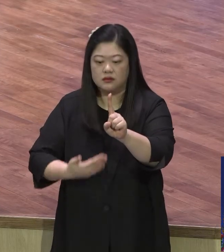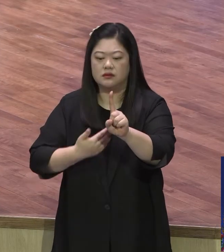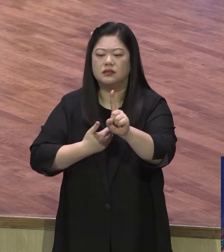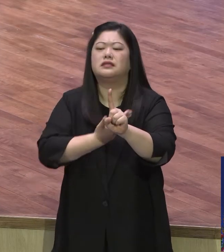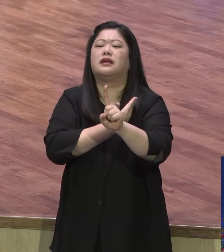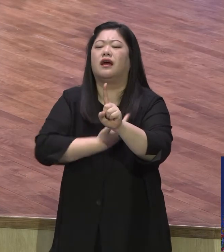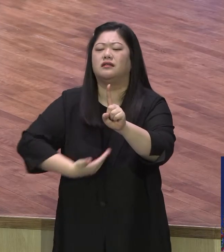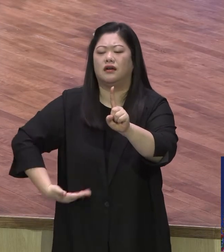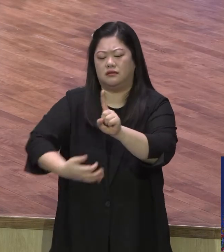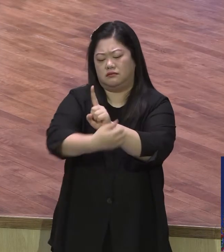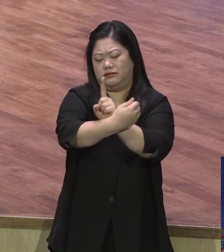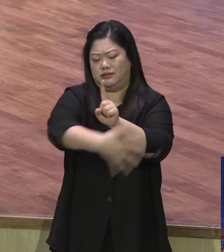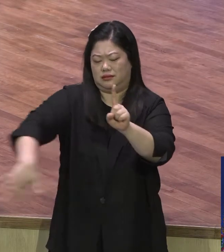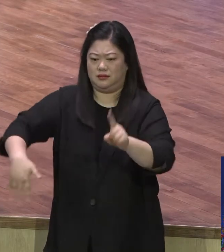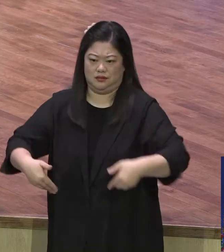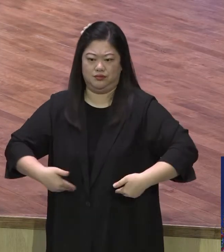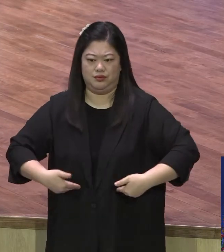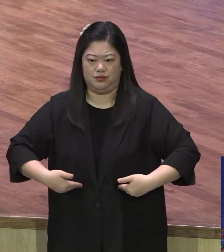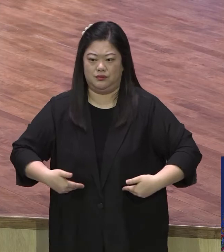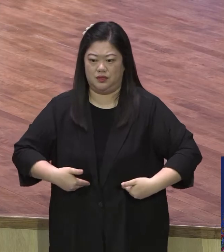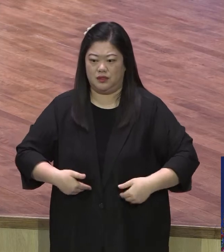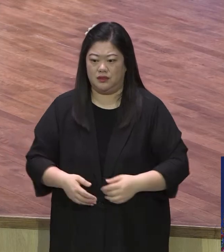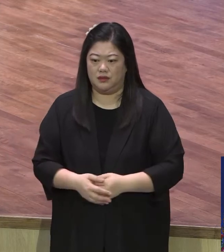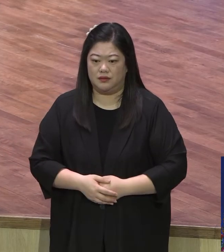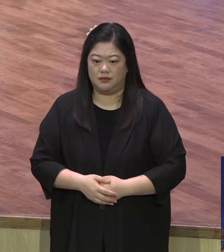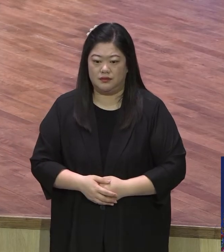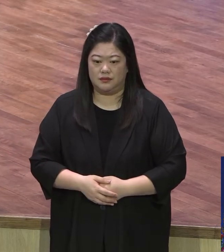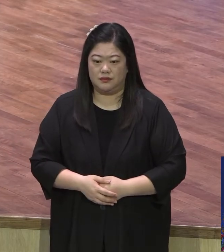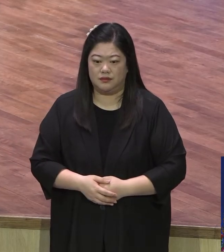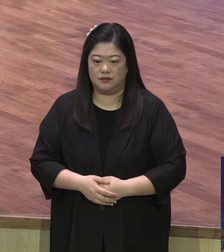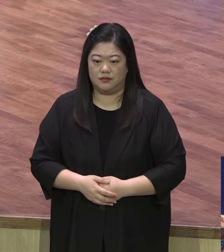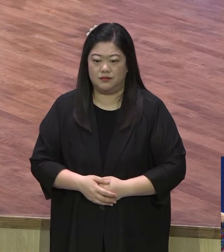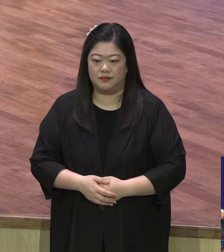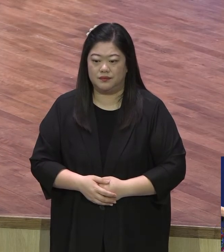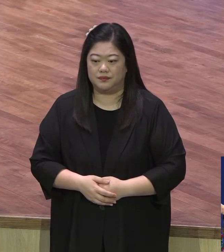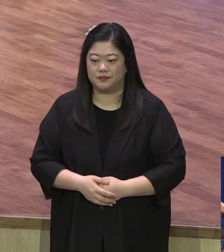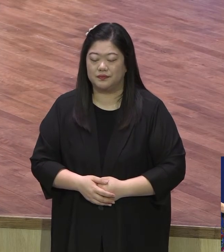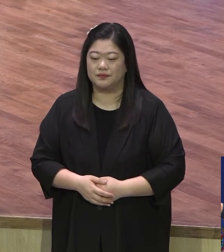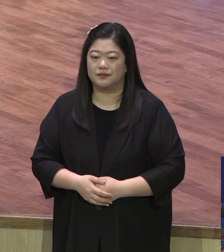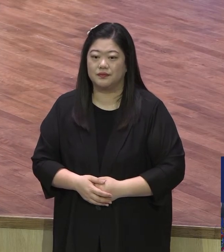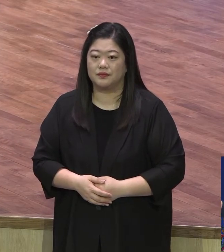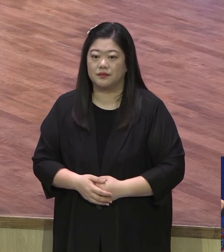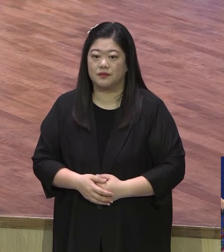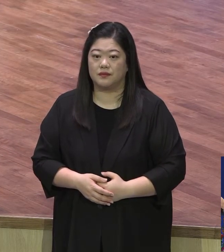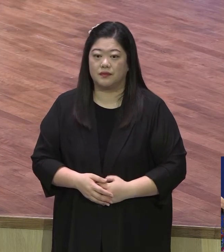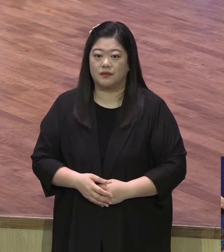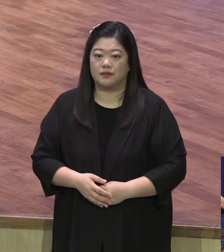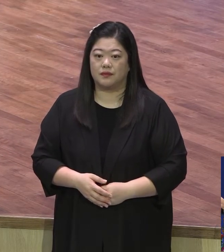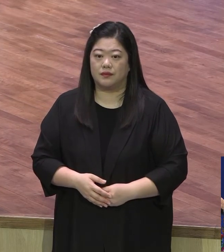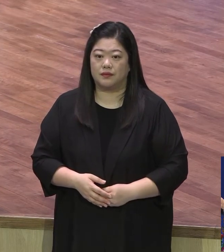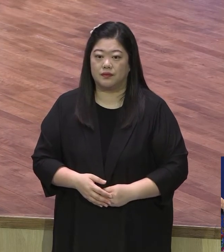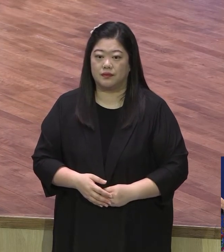그것부터 하세요 다르밍부터 하세요 다르밍 이런 것만 주요 이번에 박동기